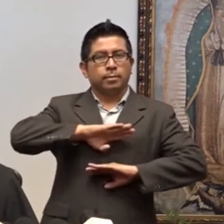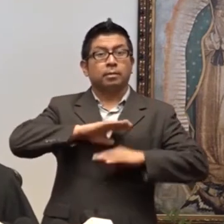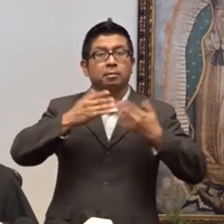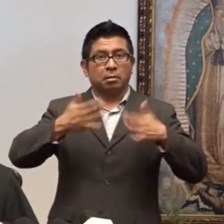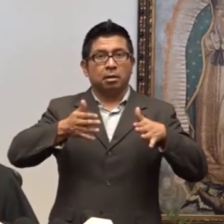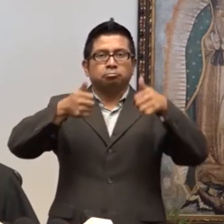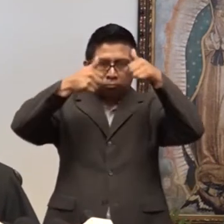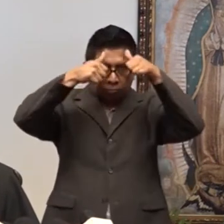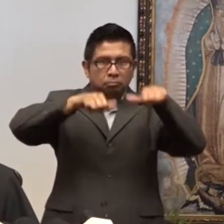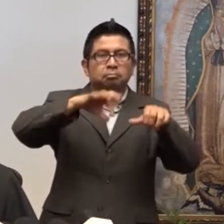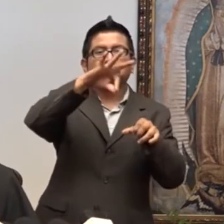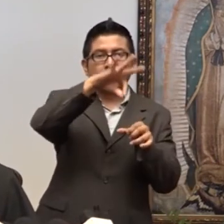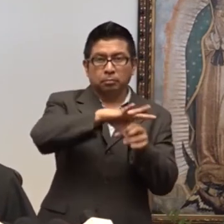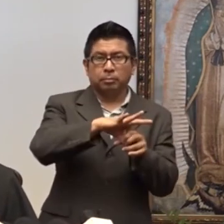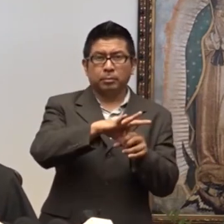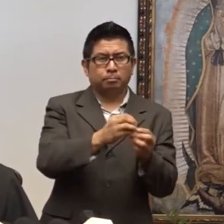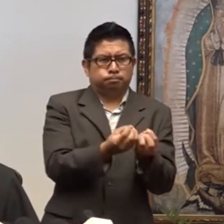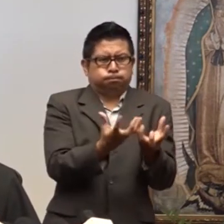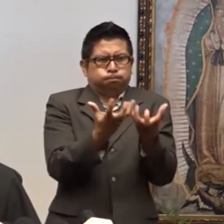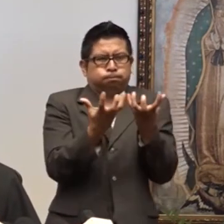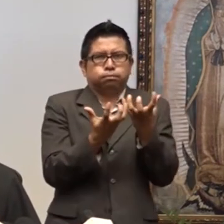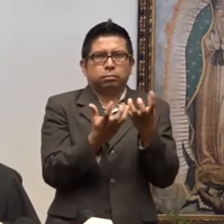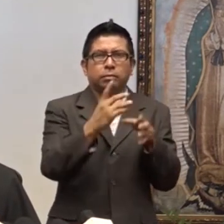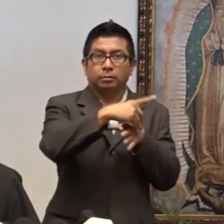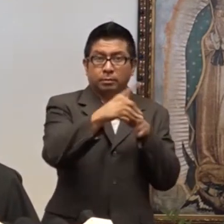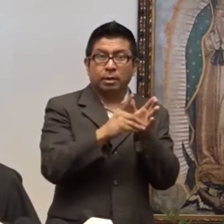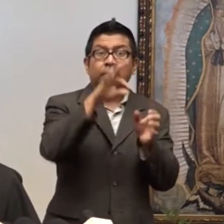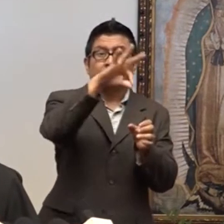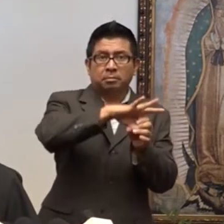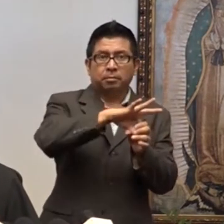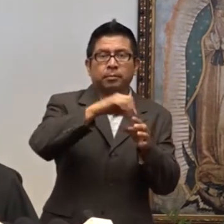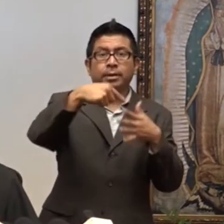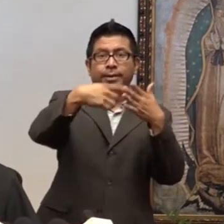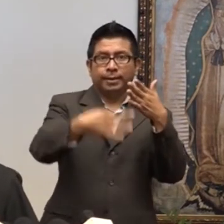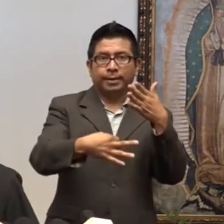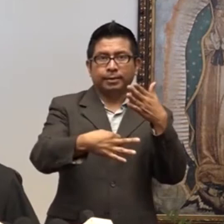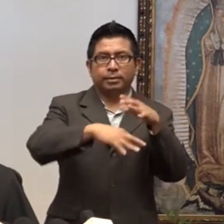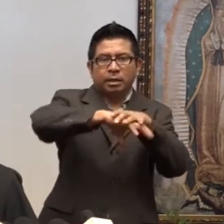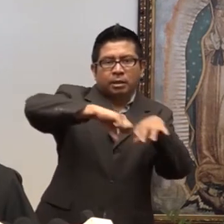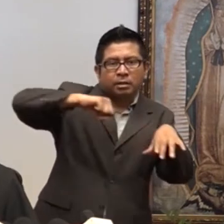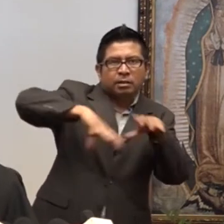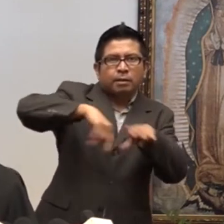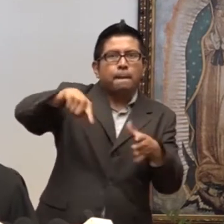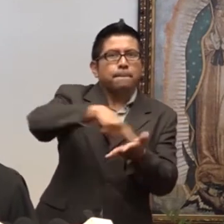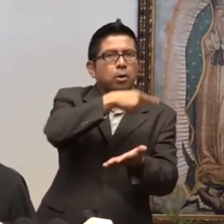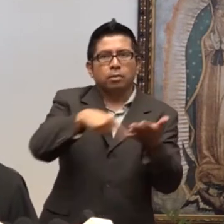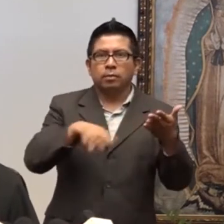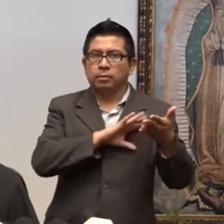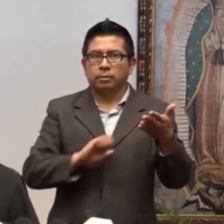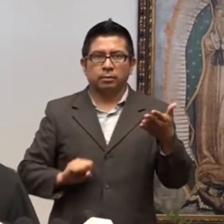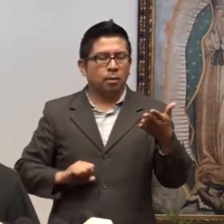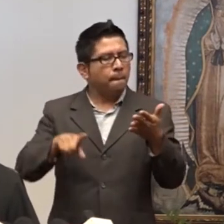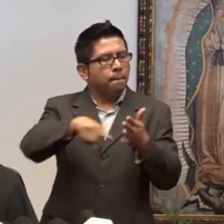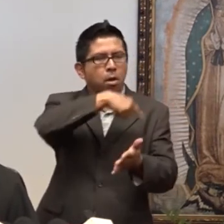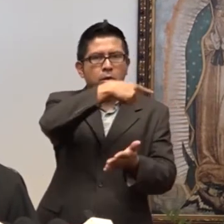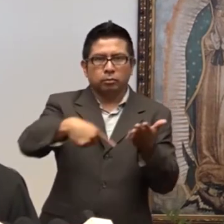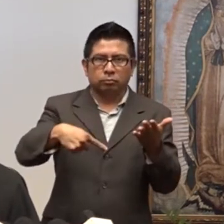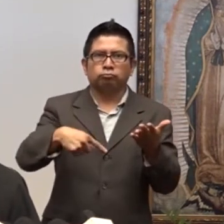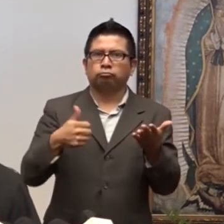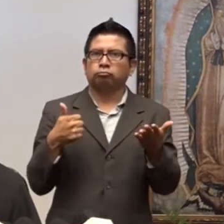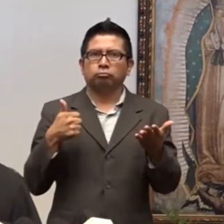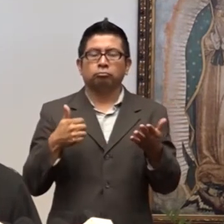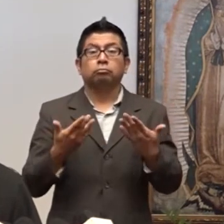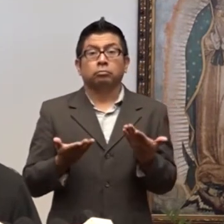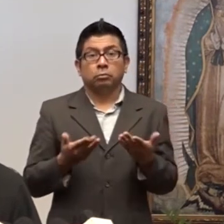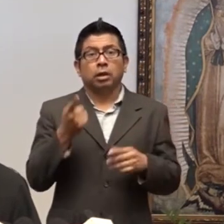aprobado con grandísima mayoría la ley de prohibición de la minería metálica en nuestro país protegiendo